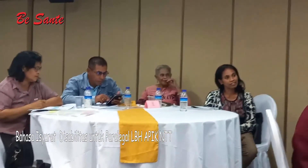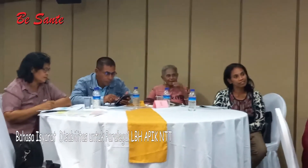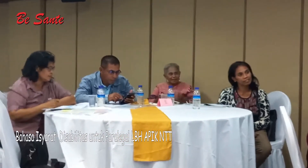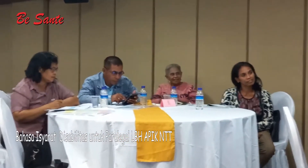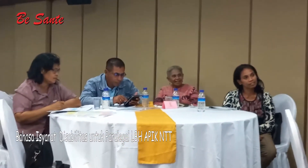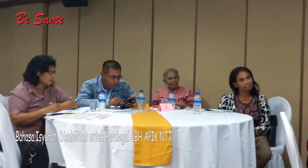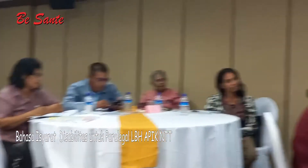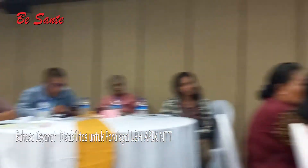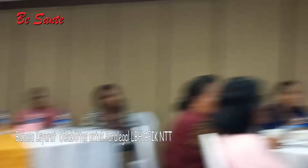Marah.